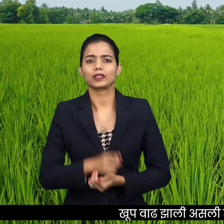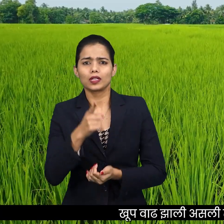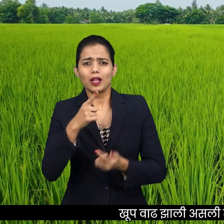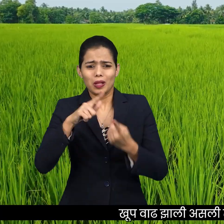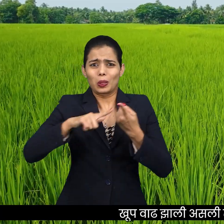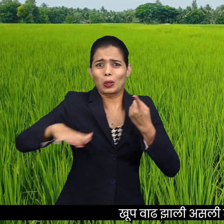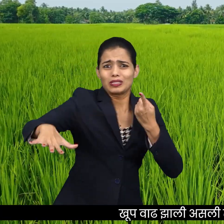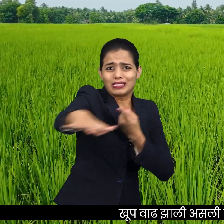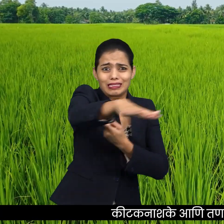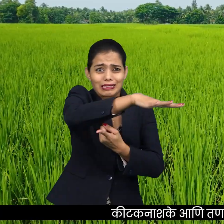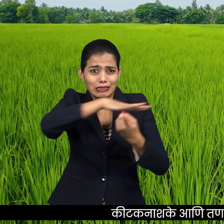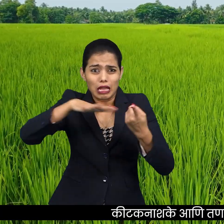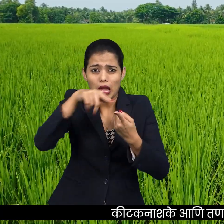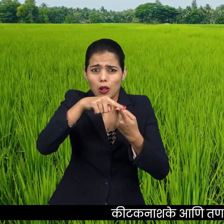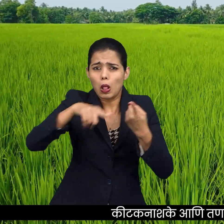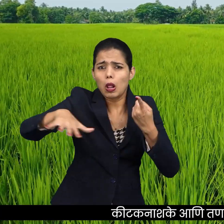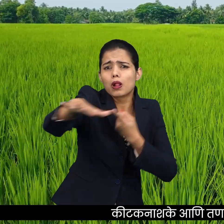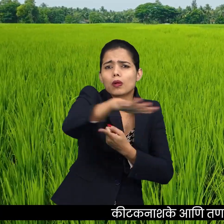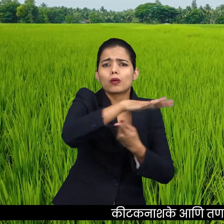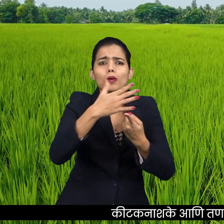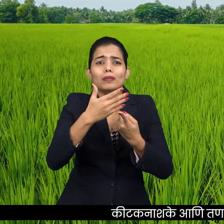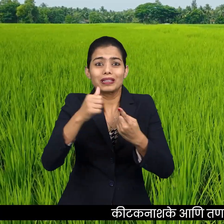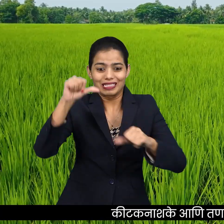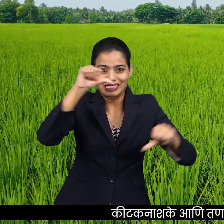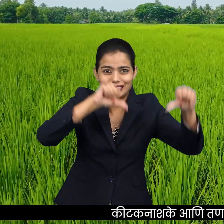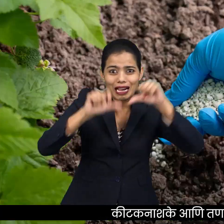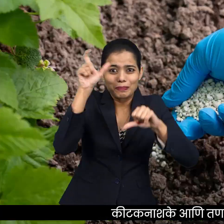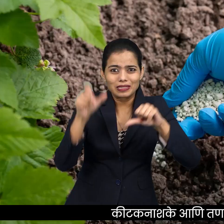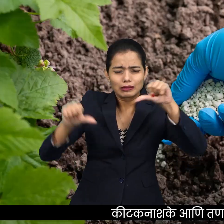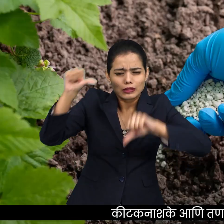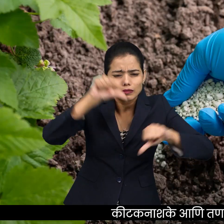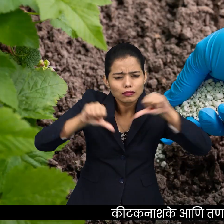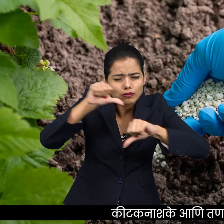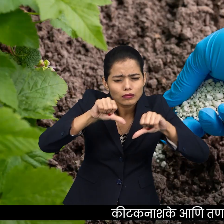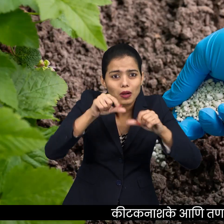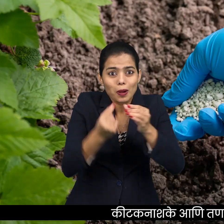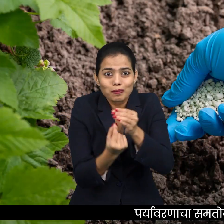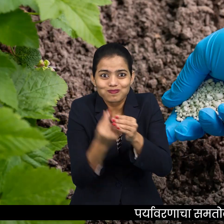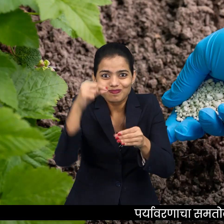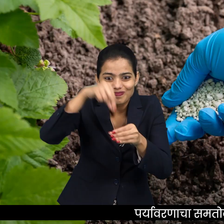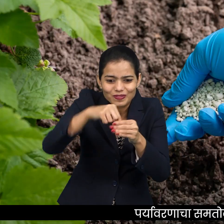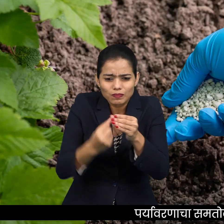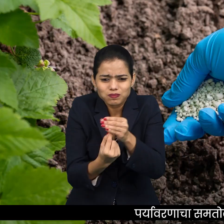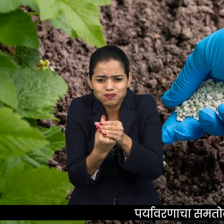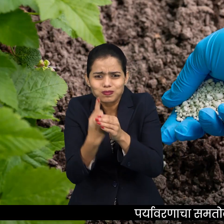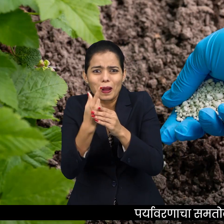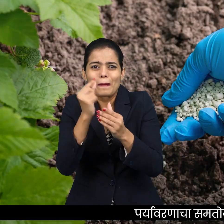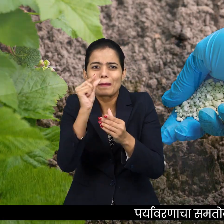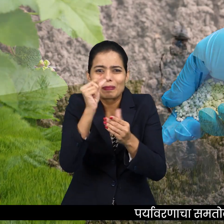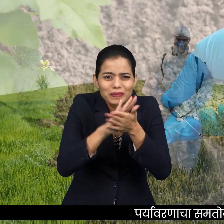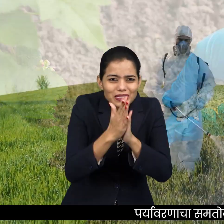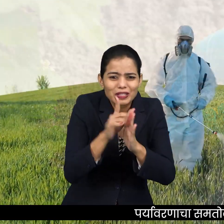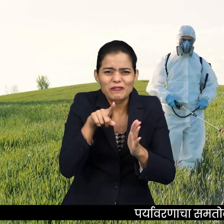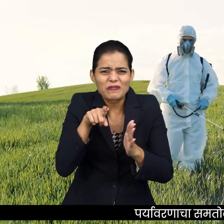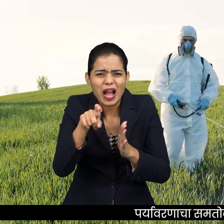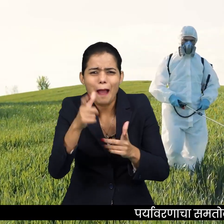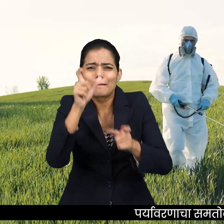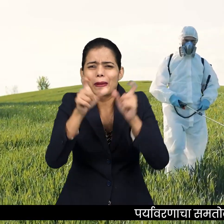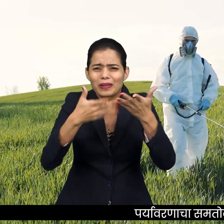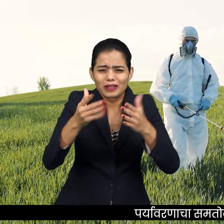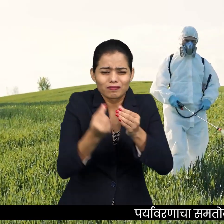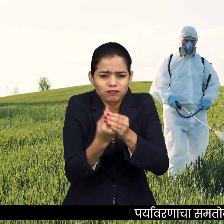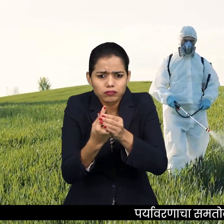रासायनिक खते, कीटकनाशके आणि तणनाशकांचे वापरण्यामुळे पर्यावरणाचा समतोल ढासळला